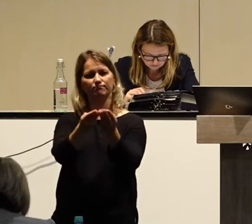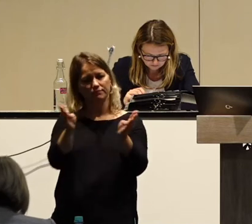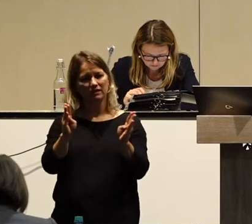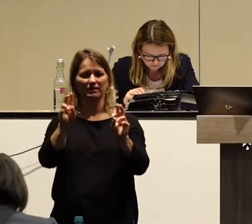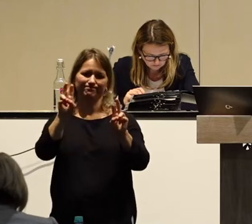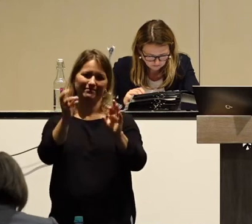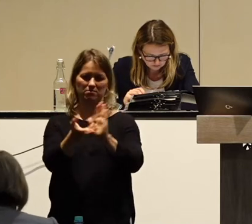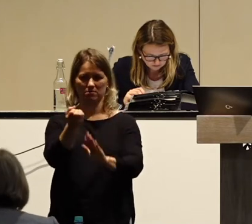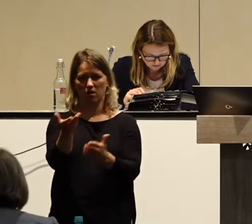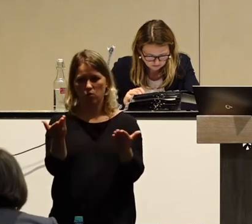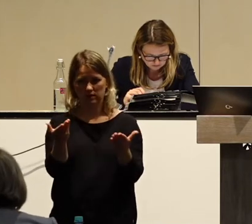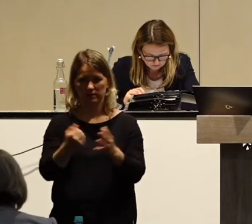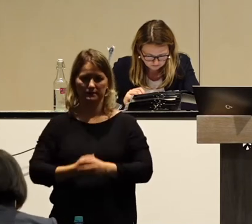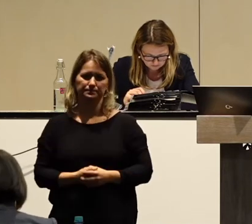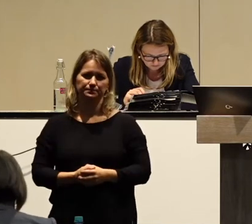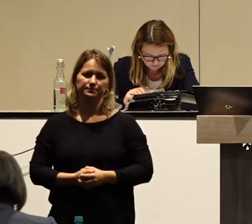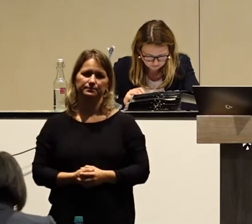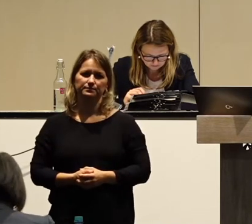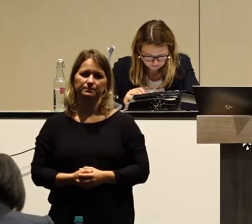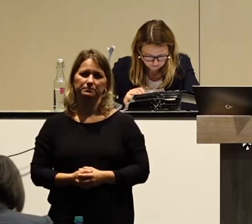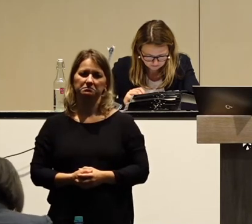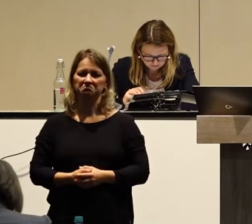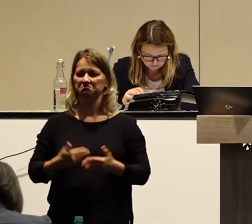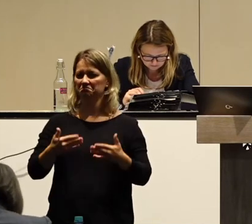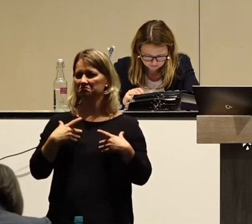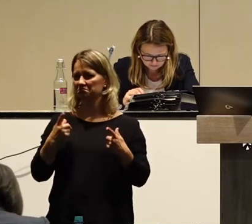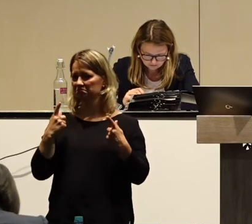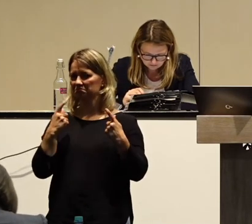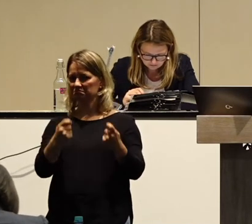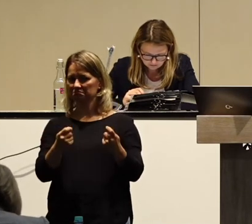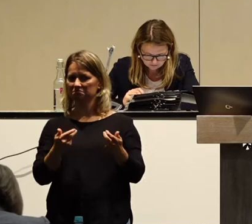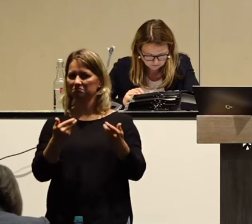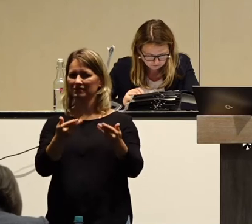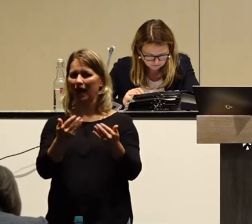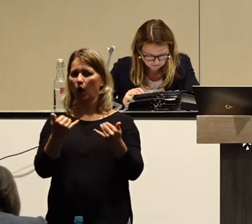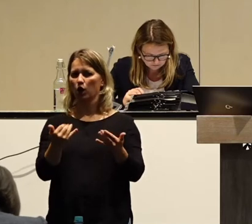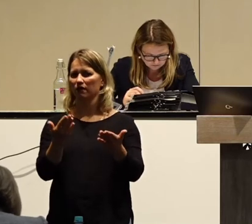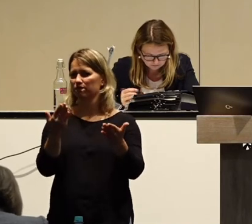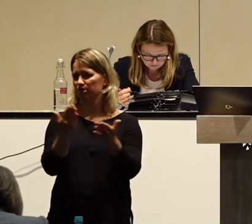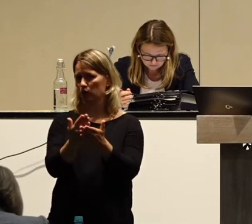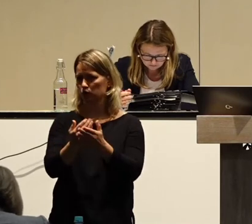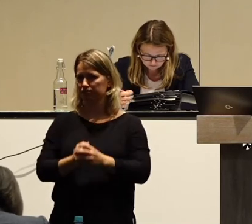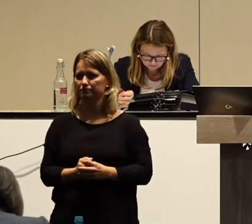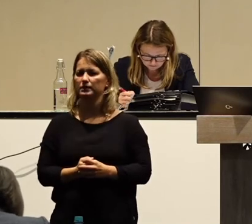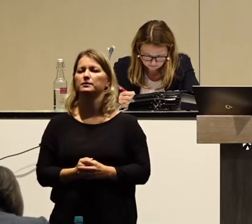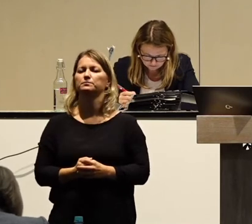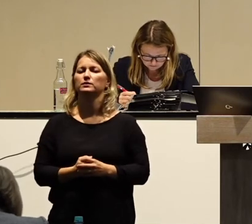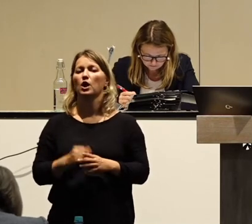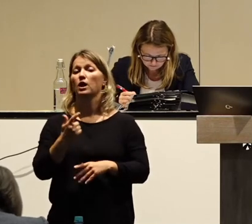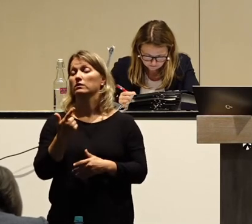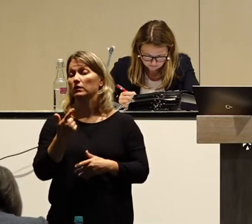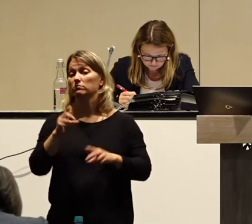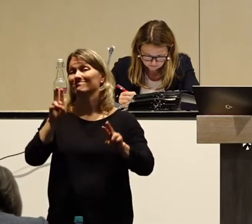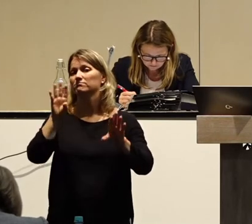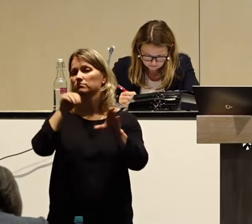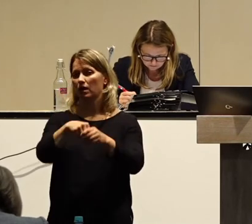als Kommune kommen. Warum bringen wir diesen Antrag hier heute auf den Weg? Der Oberbürgermeister, als Eilantrag auf den